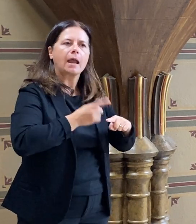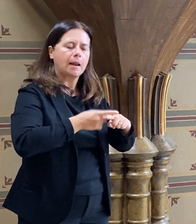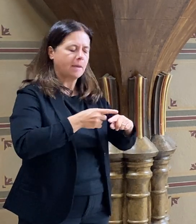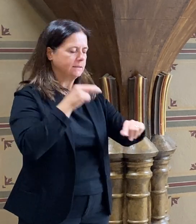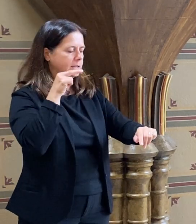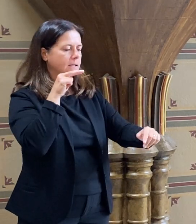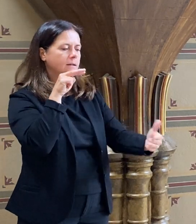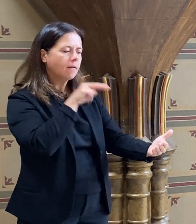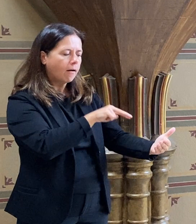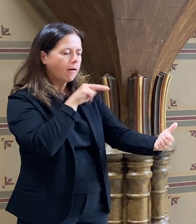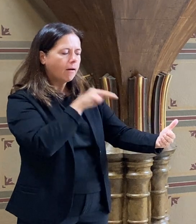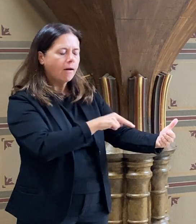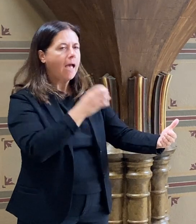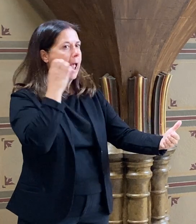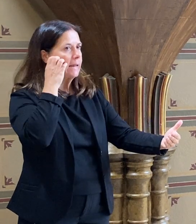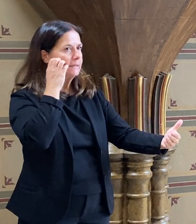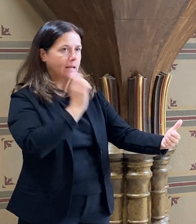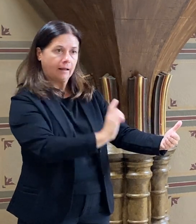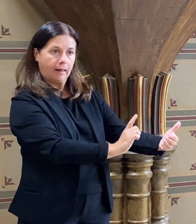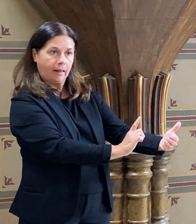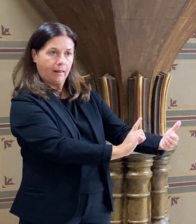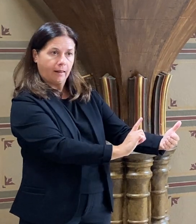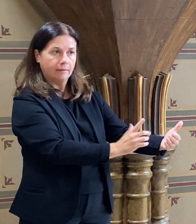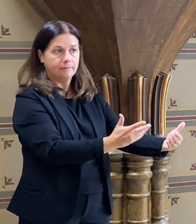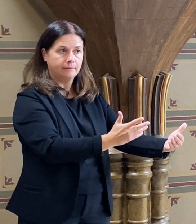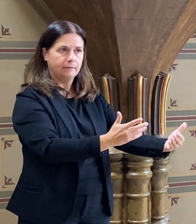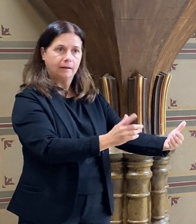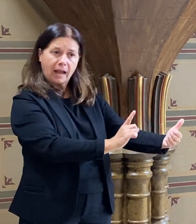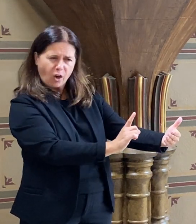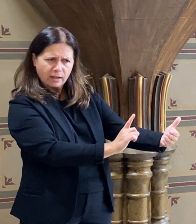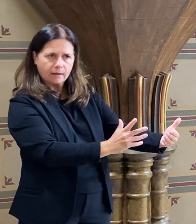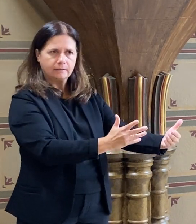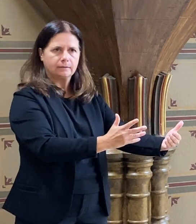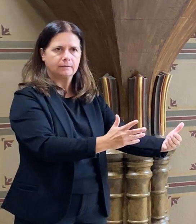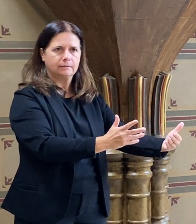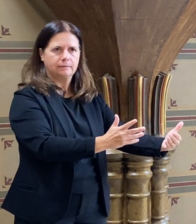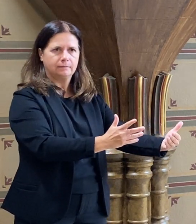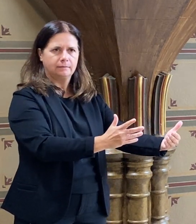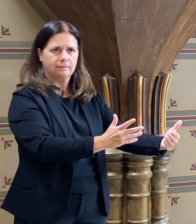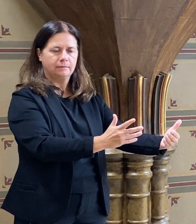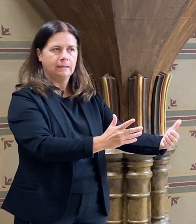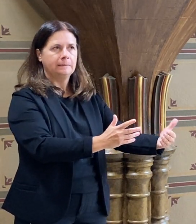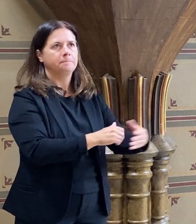aufs Handy. Hat es nicht gerade geläutet?